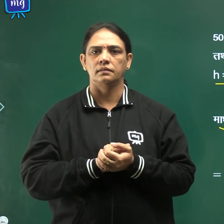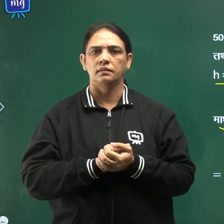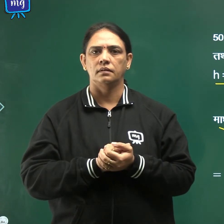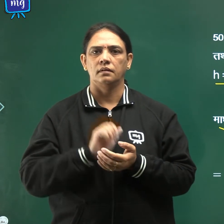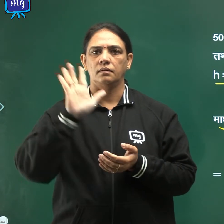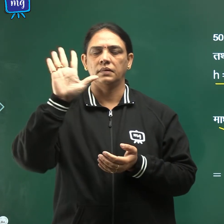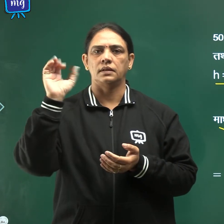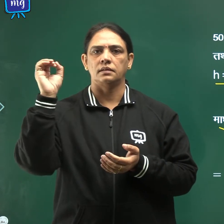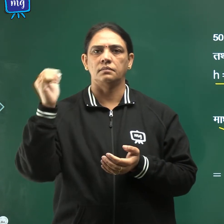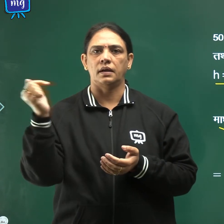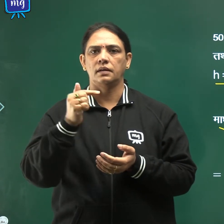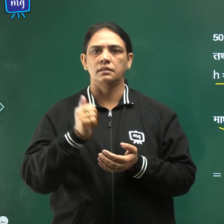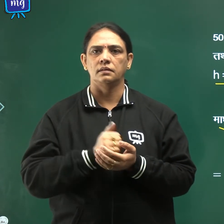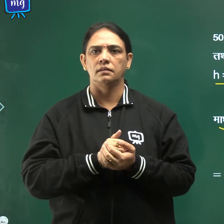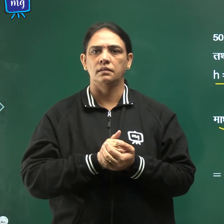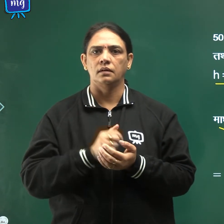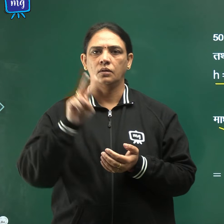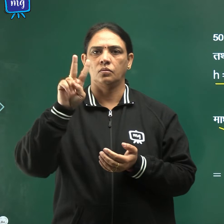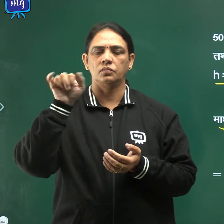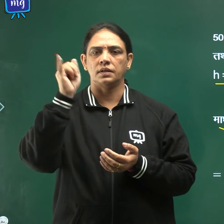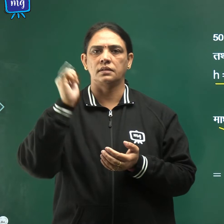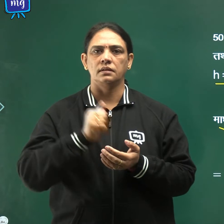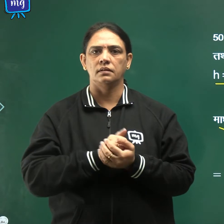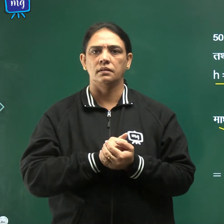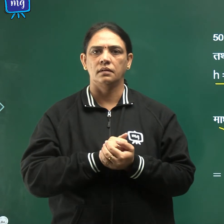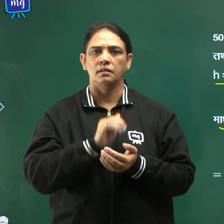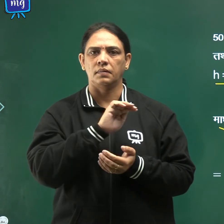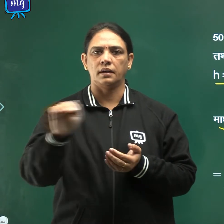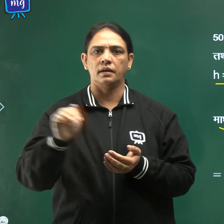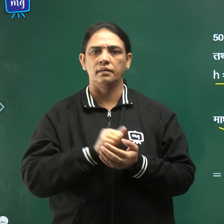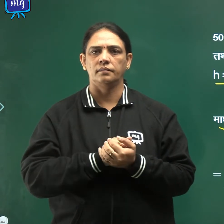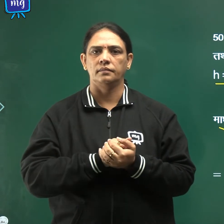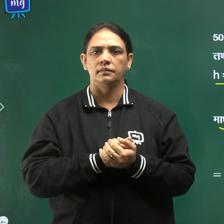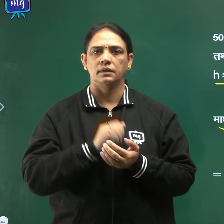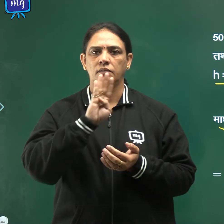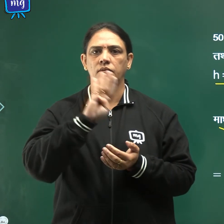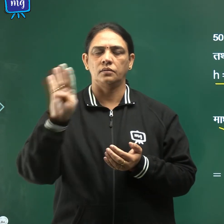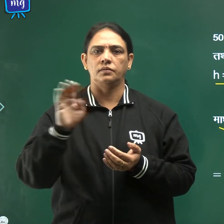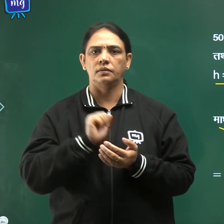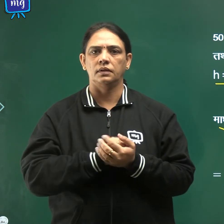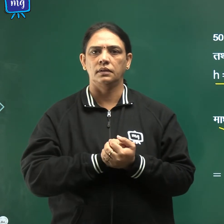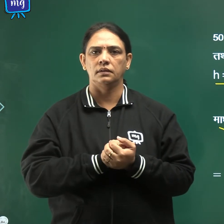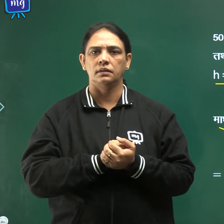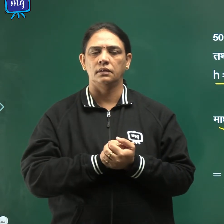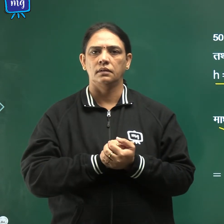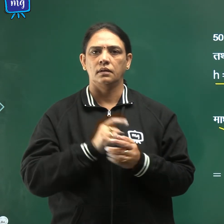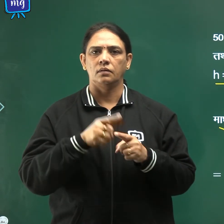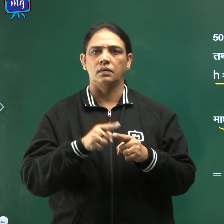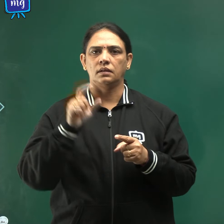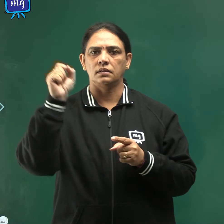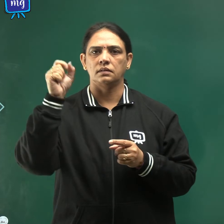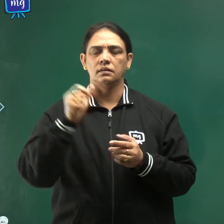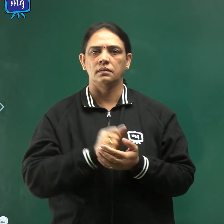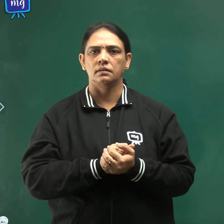50 माइनस 26 बटे 44 गुणा 10।